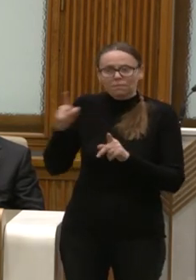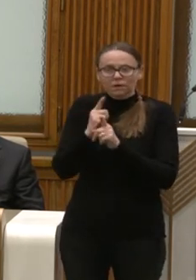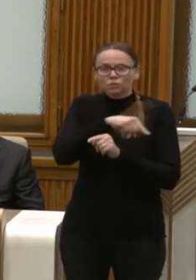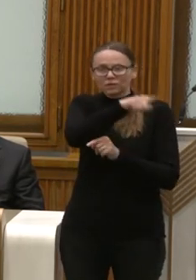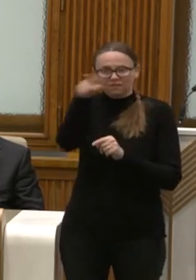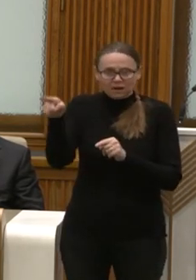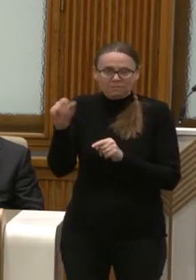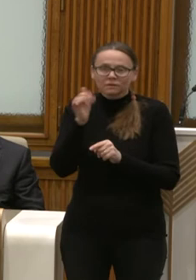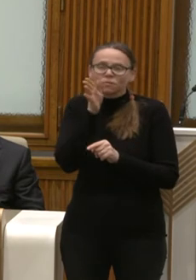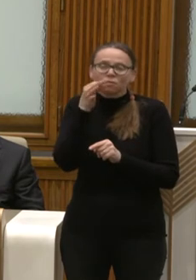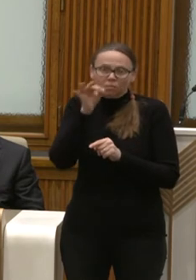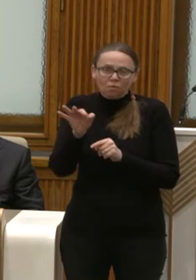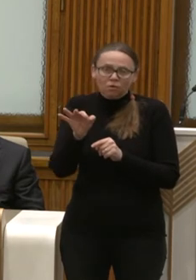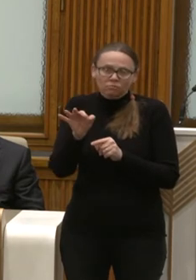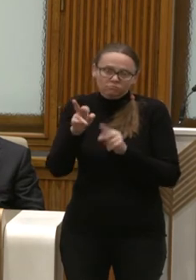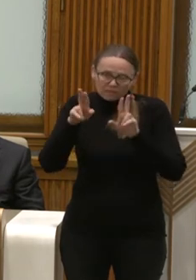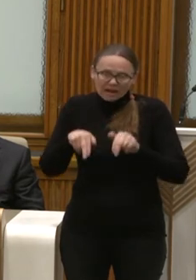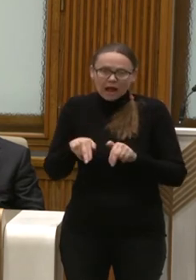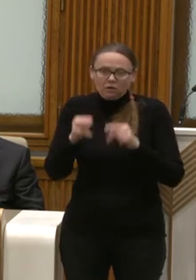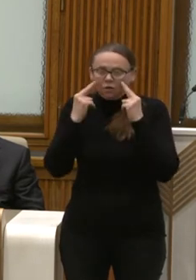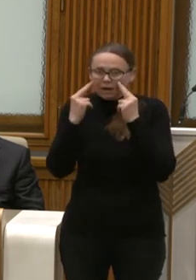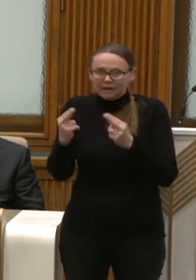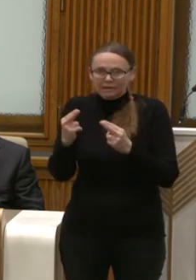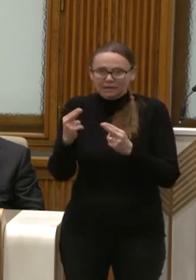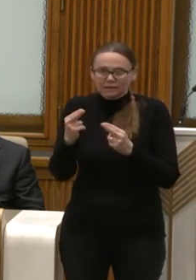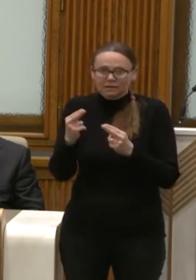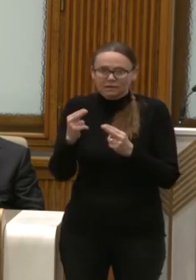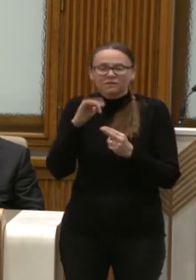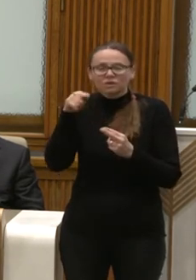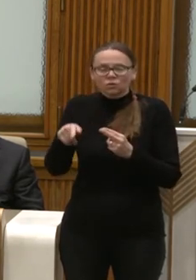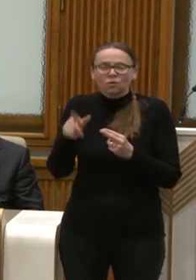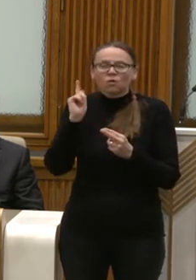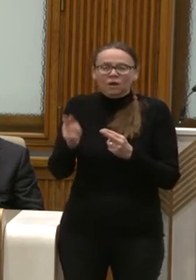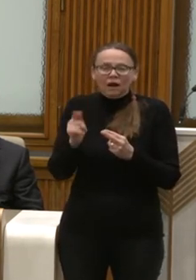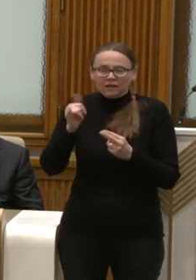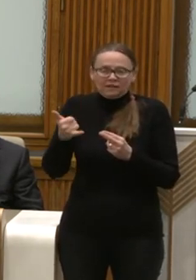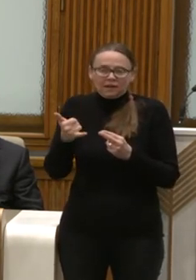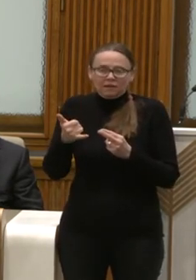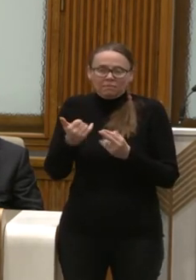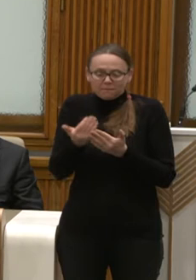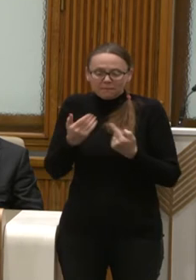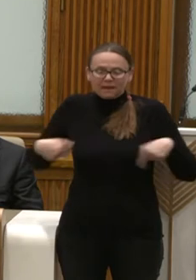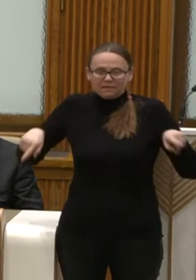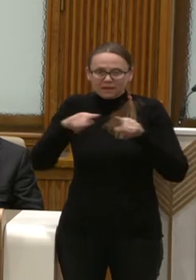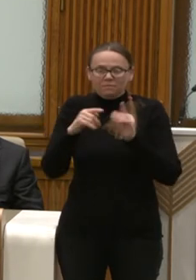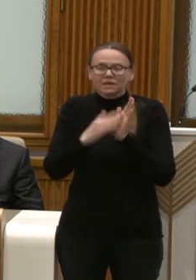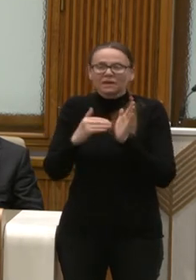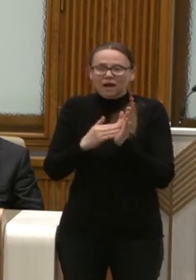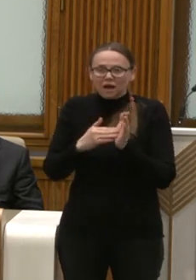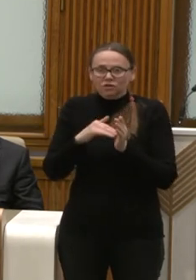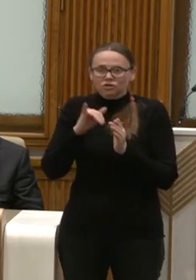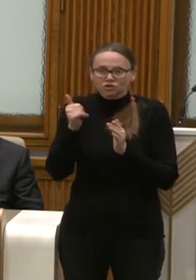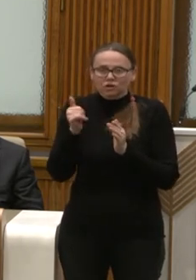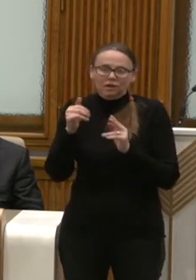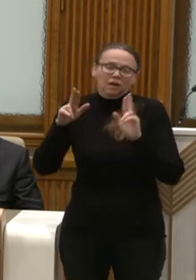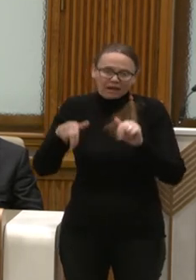vam, da bomo bolj realno gledali v to, kaj je dejansko pred nami in tudi